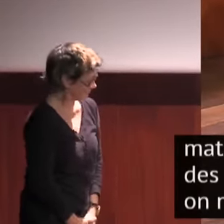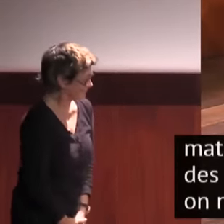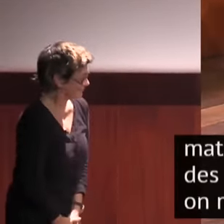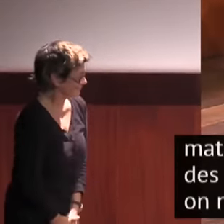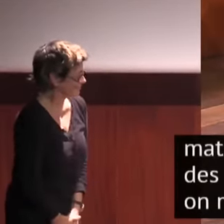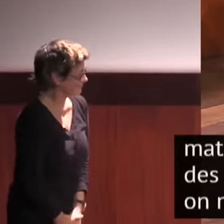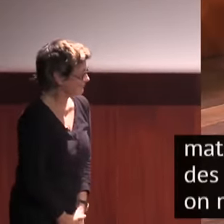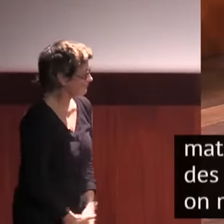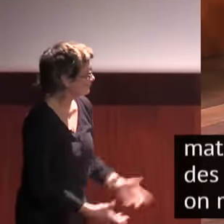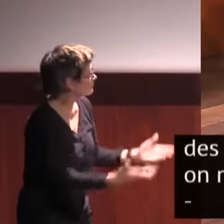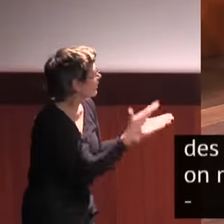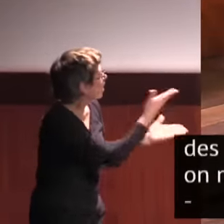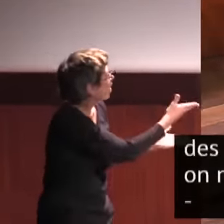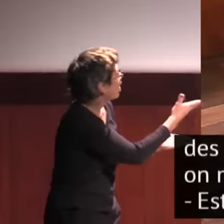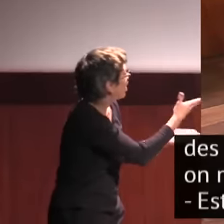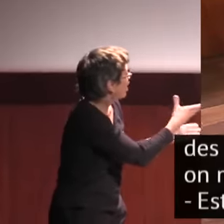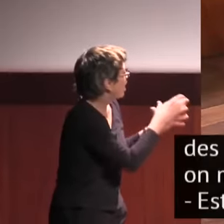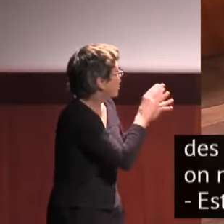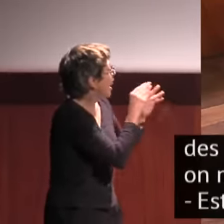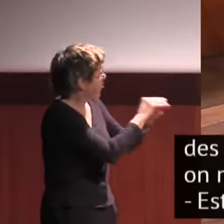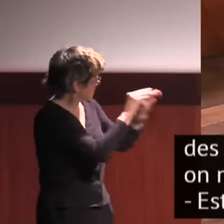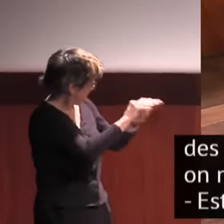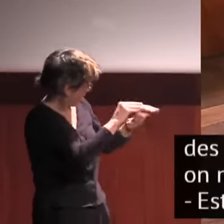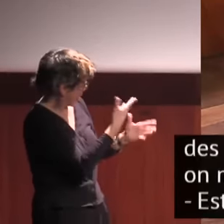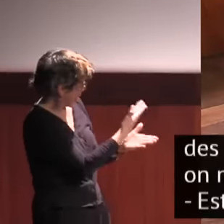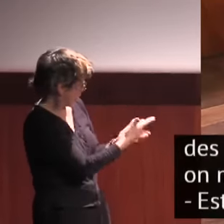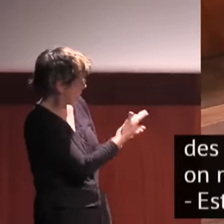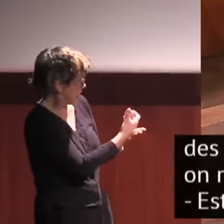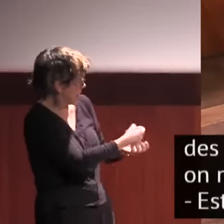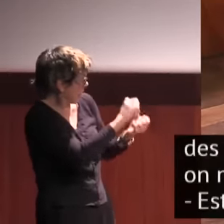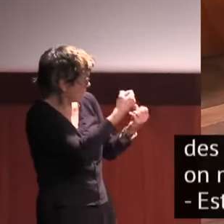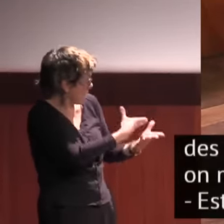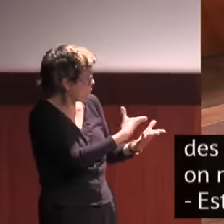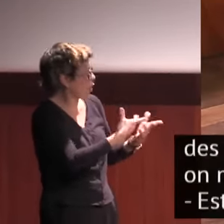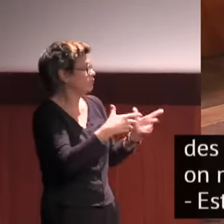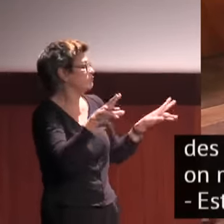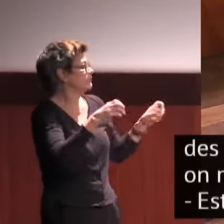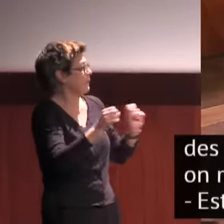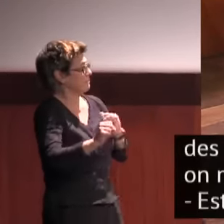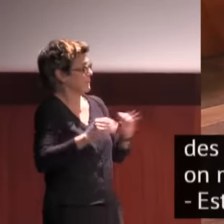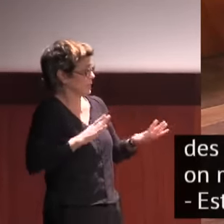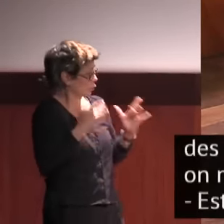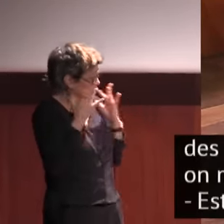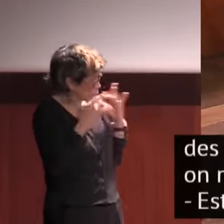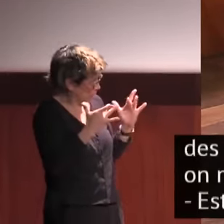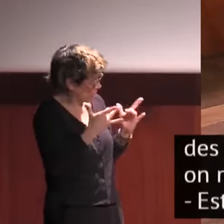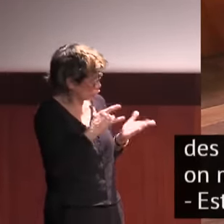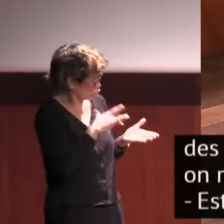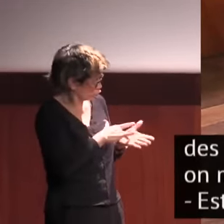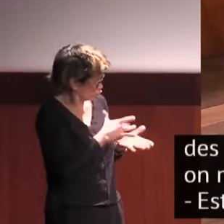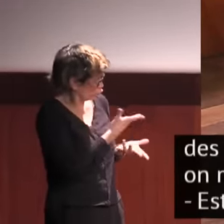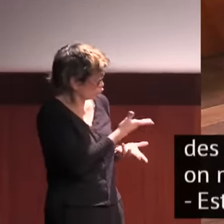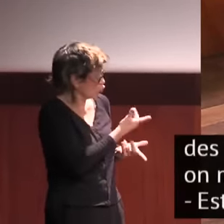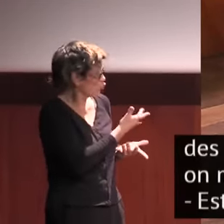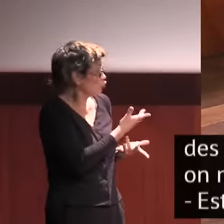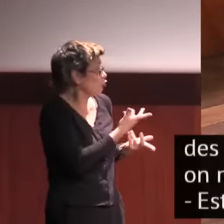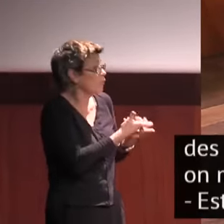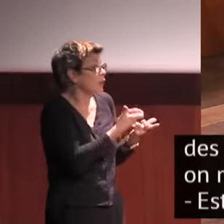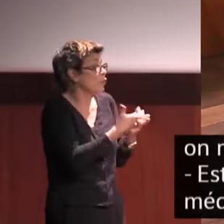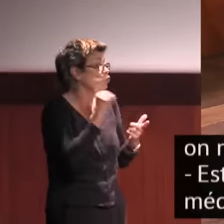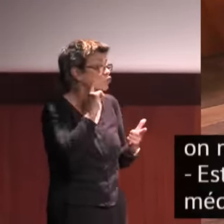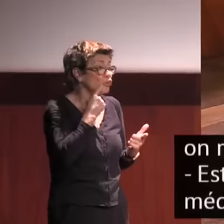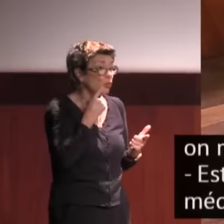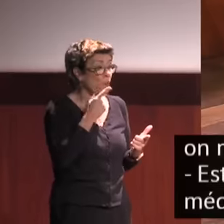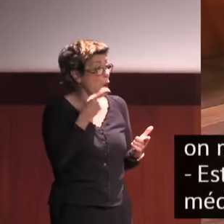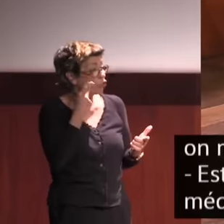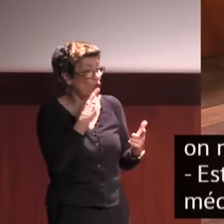Est-ce qu'à la librairie, vous avez eu ce genre d'événements de médiation culturelle qui ont fait que des sourds et des entendants